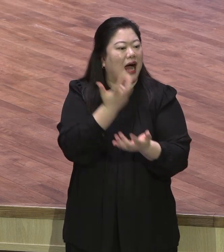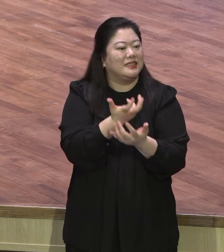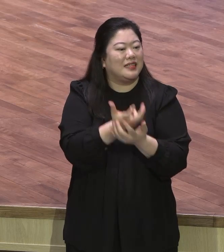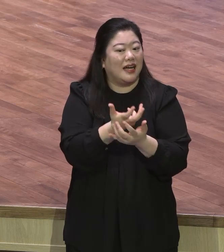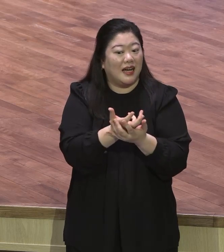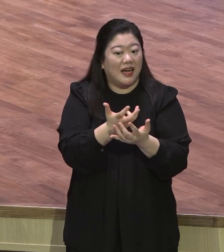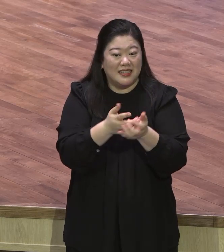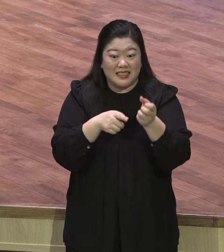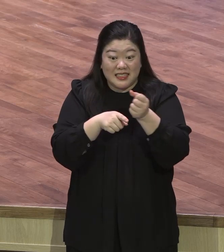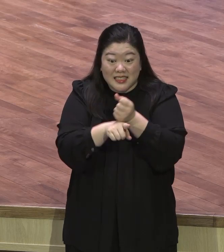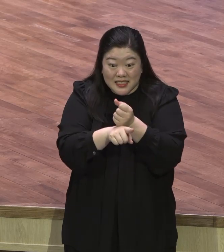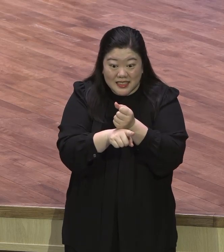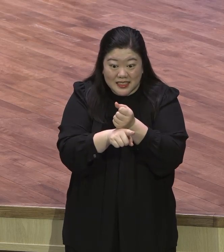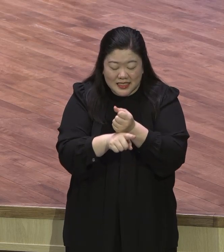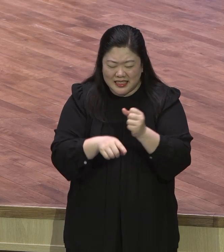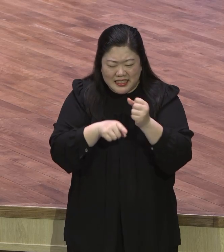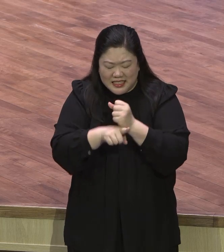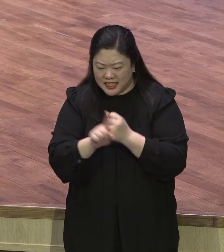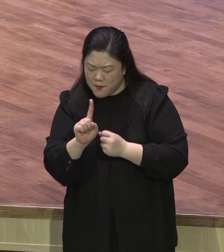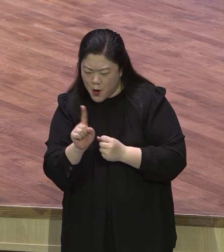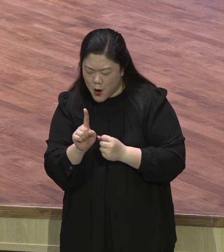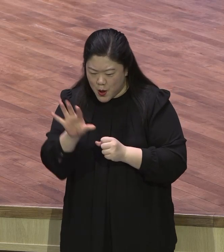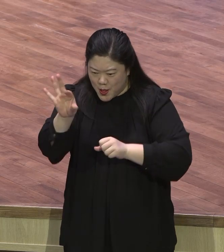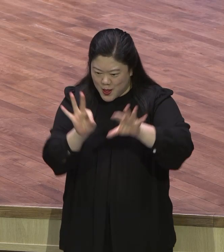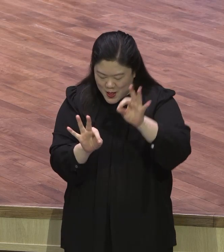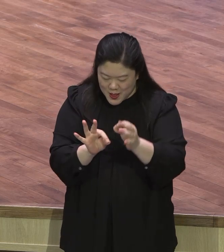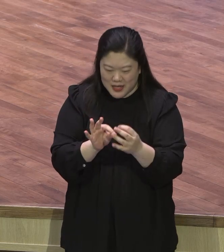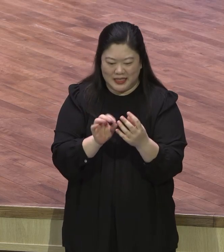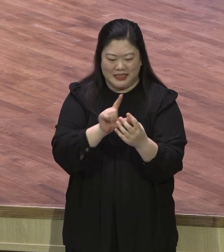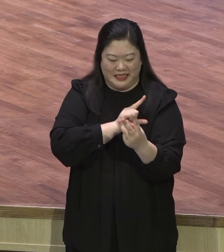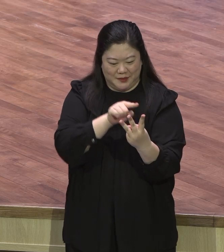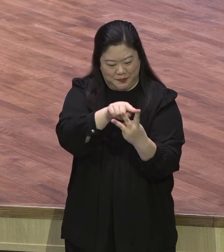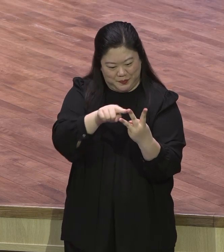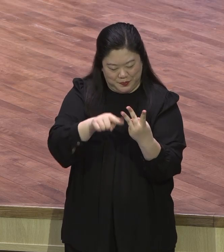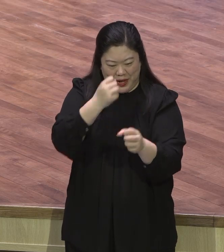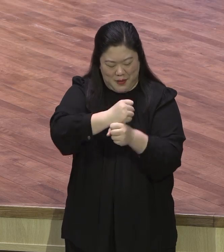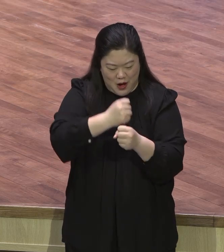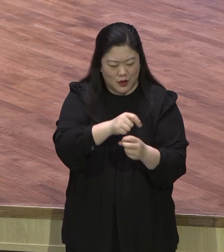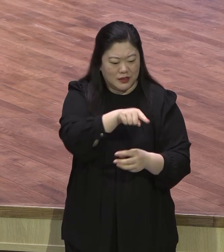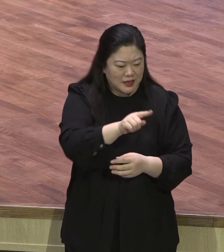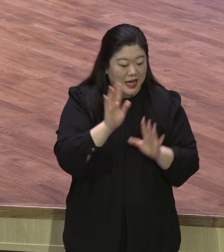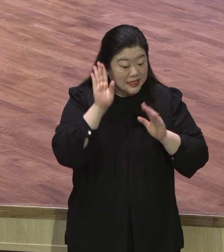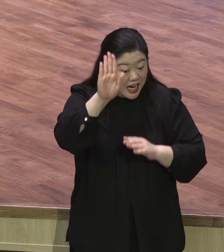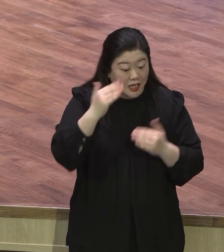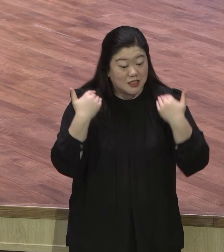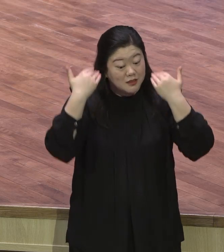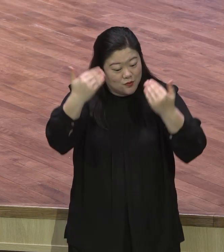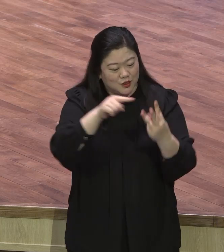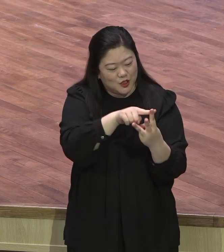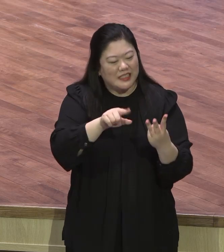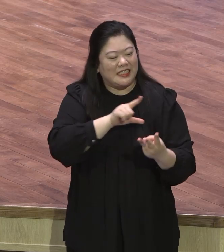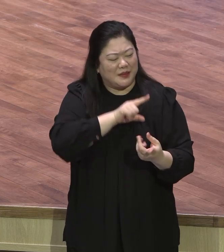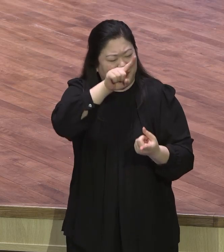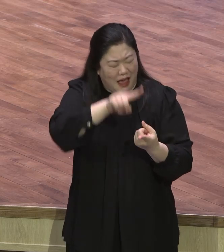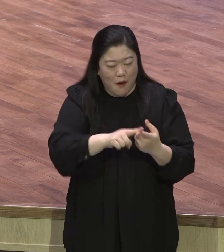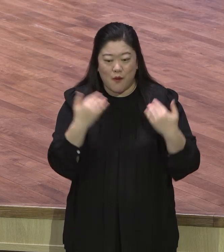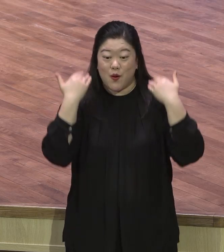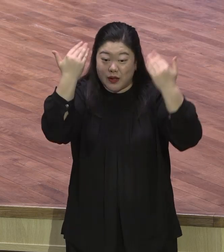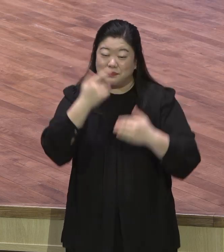앞으로 이런 이런 인물이 되면 좋겠다. 이렇게 의미 있는 한문으로 따로는 한글로